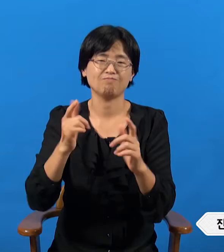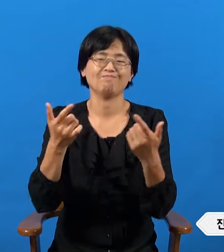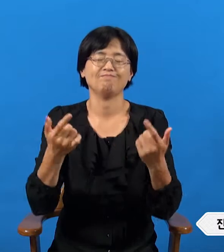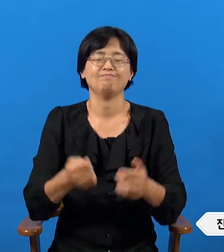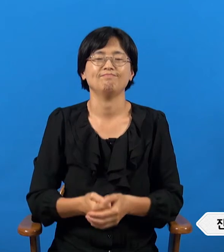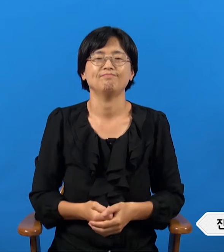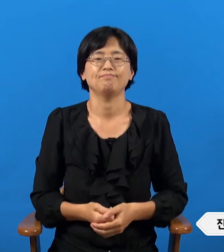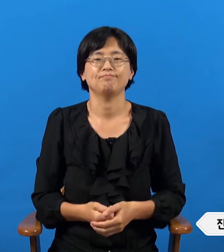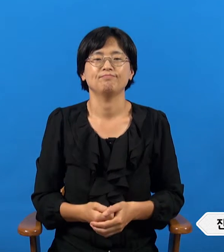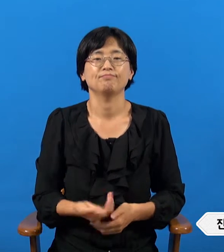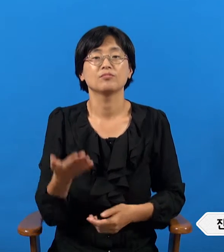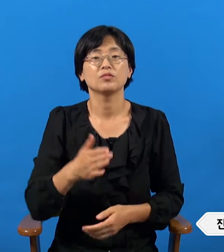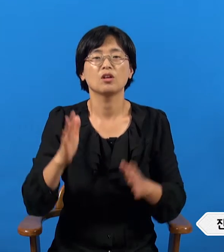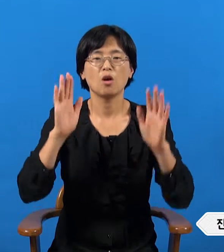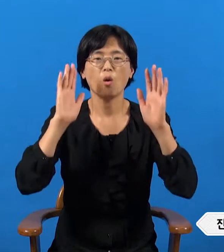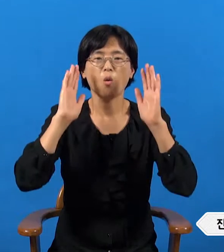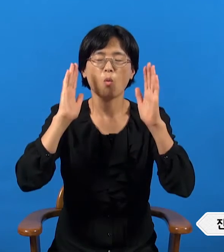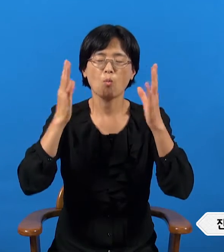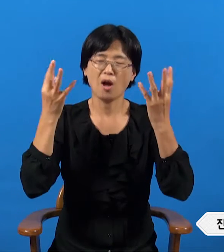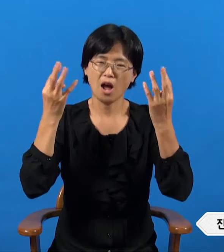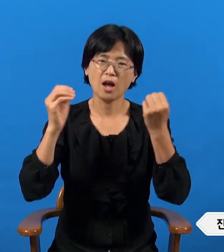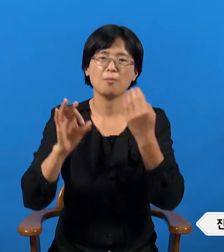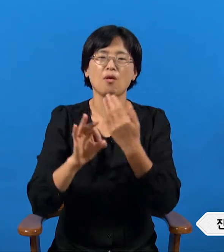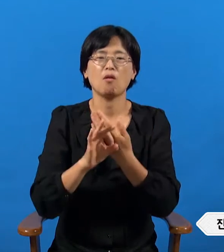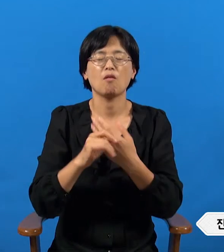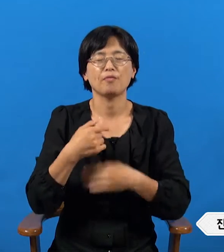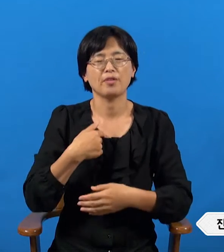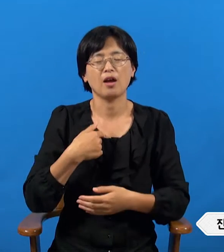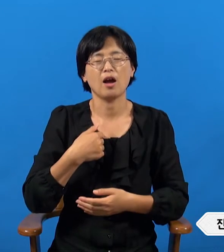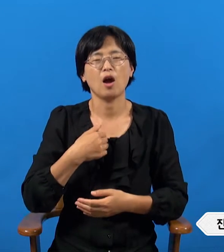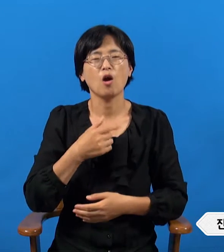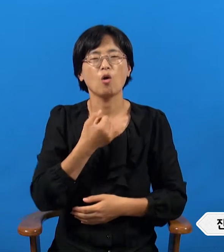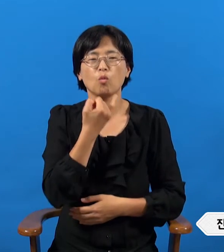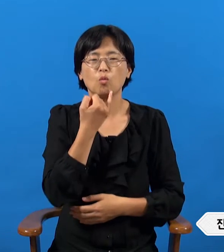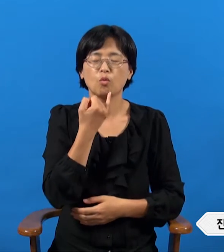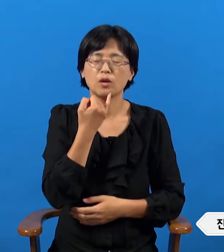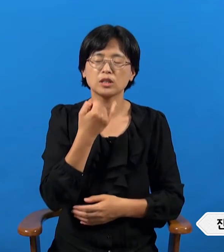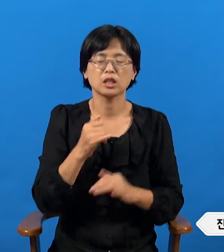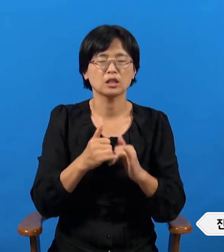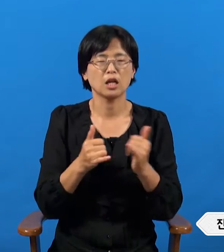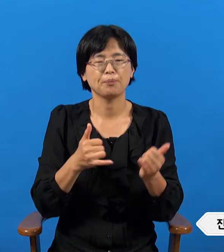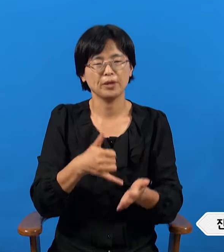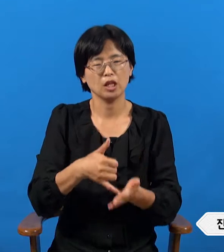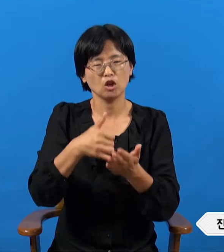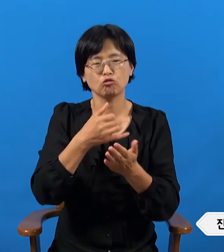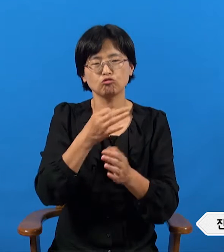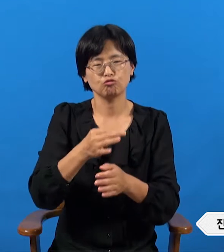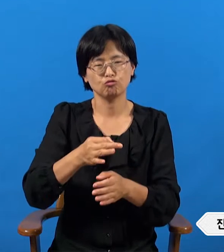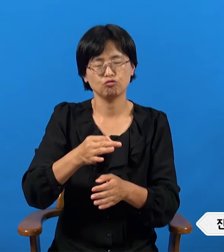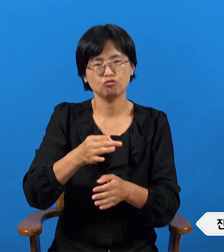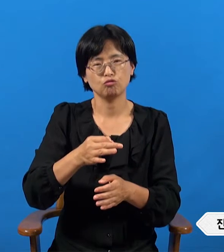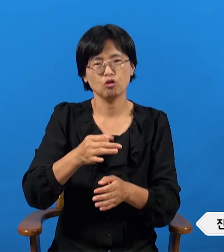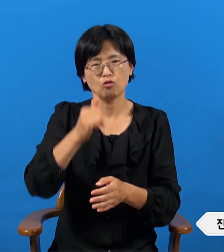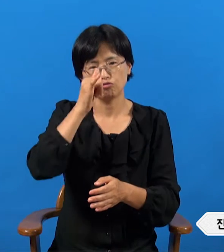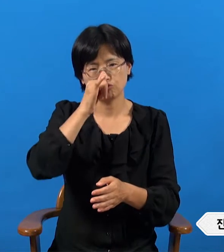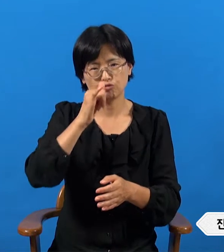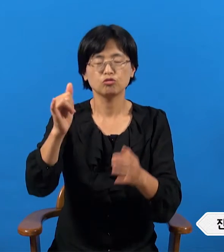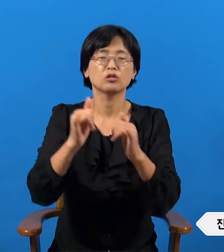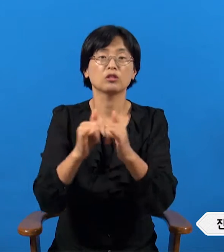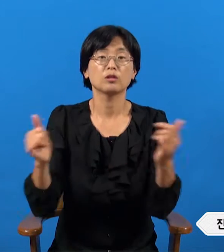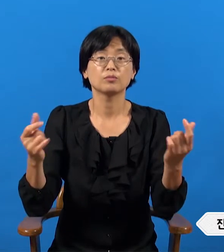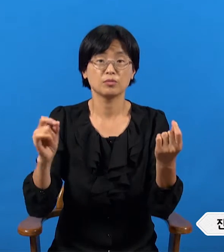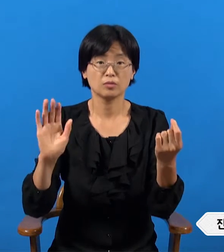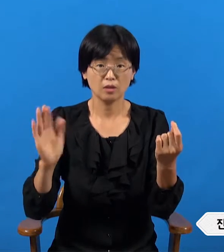학력이 마치 내가 괜찮은 사람인 것처럼, 나의 존재 가치는 거기서 나오는 것처럼 우리는 그것을